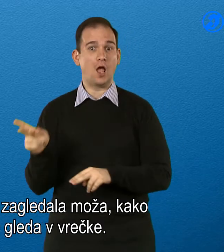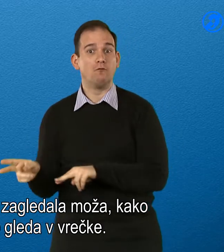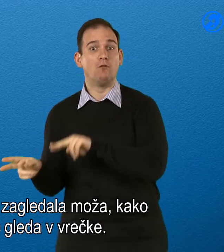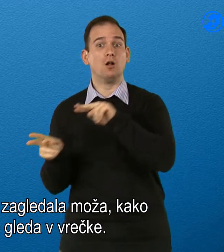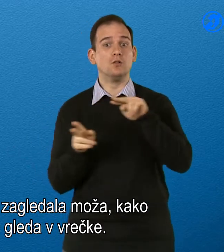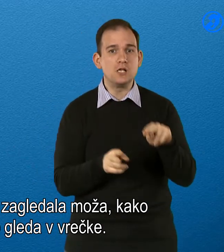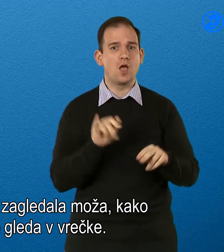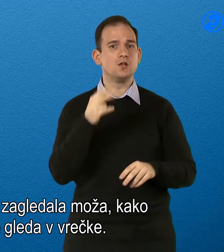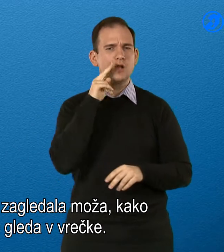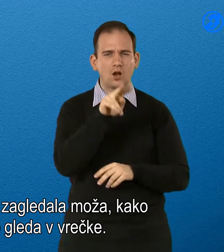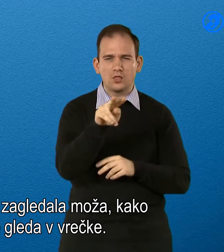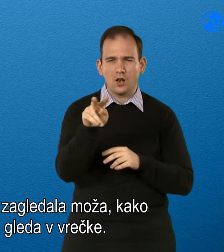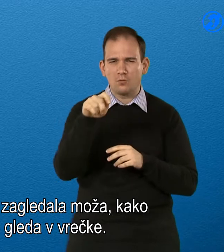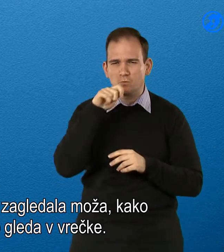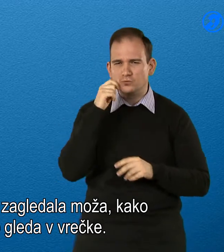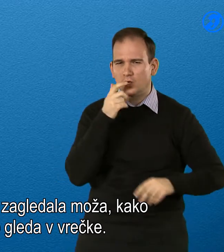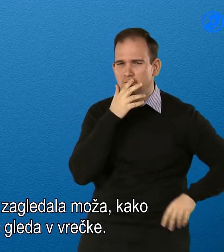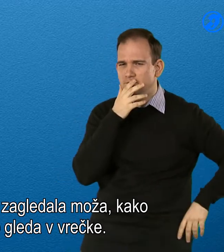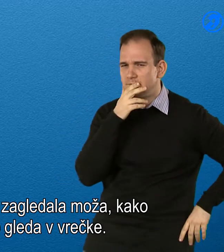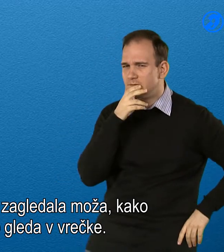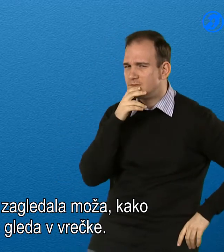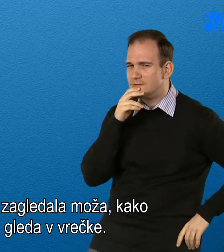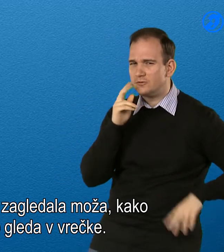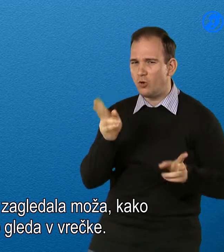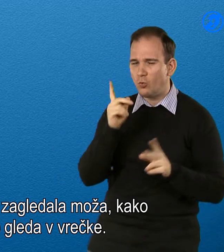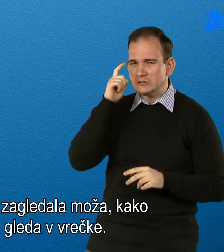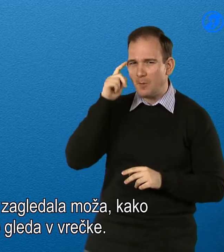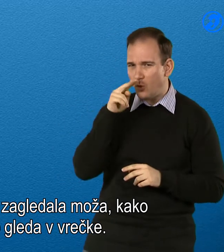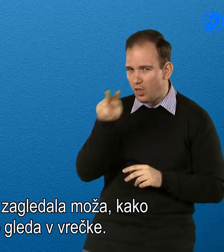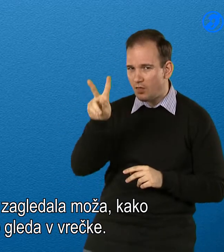vrnila, je zagledala moža, kako zaskrbljeno gleda v vrečke.